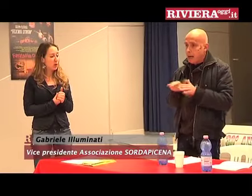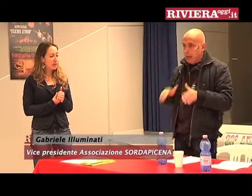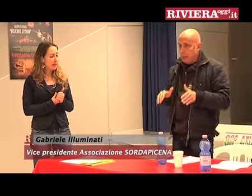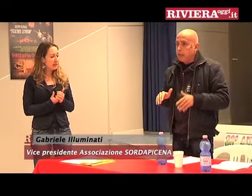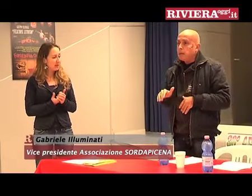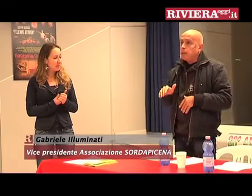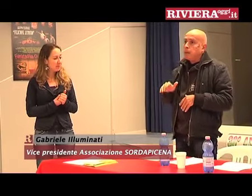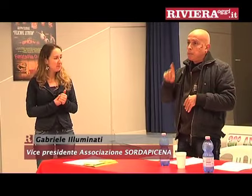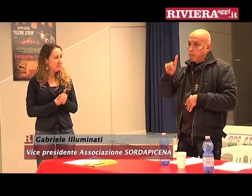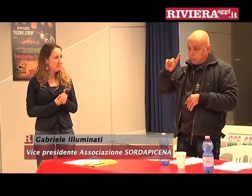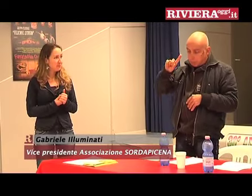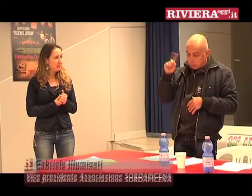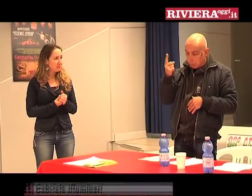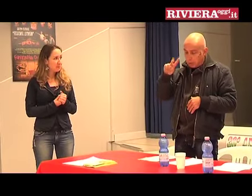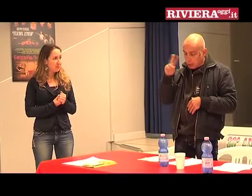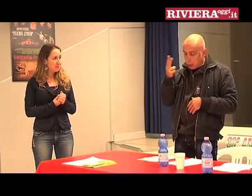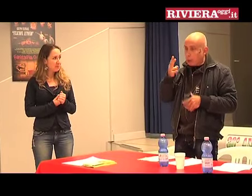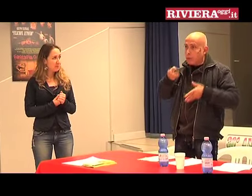più a buca aperta.